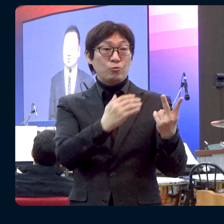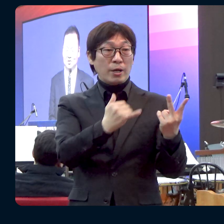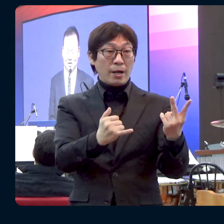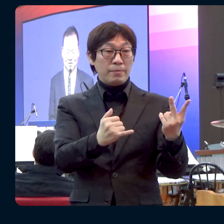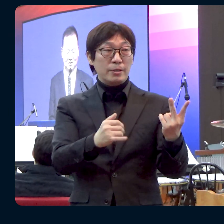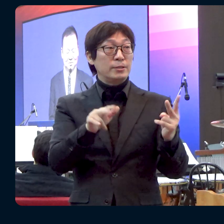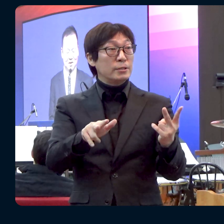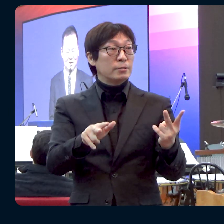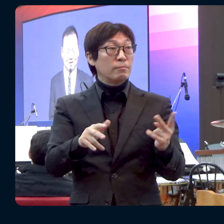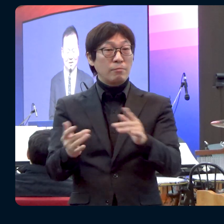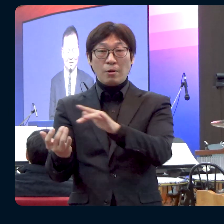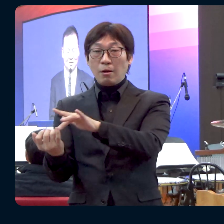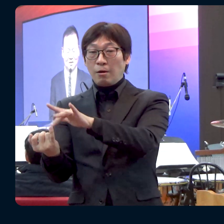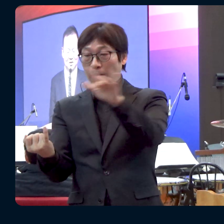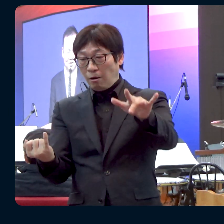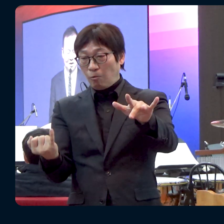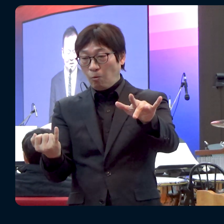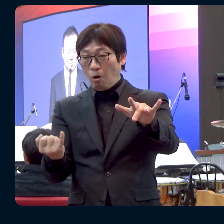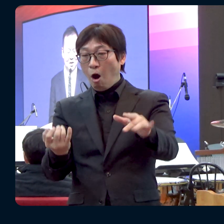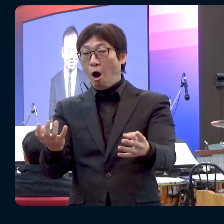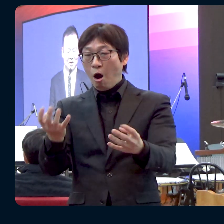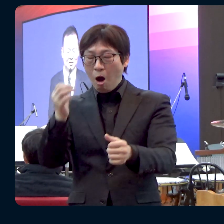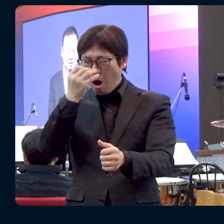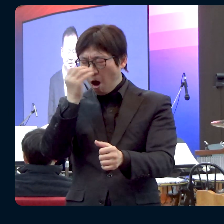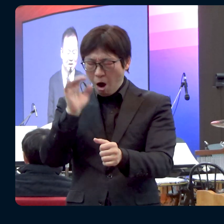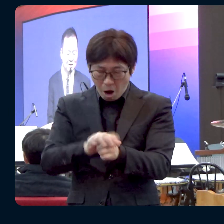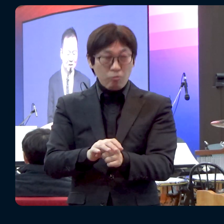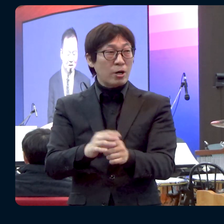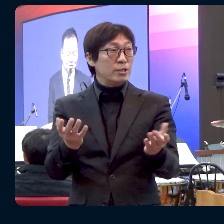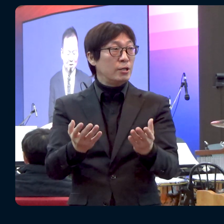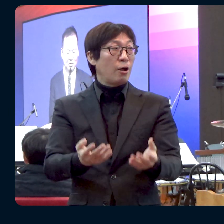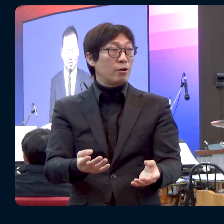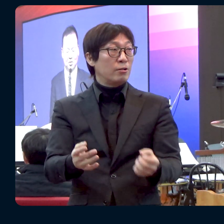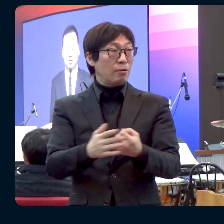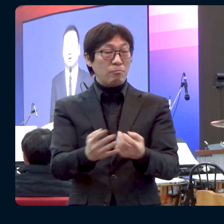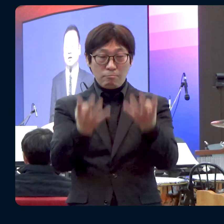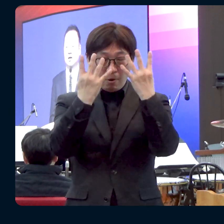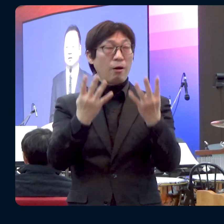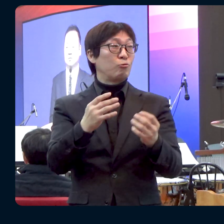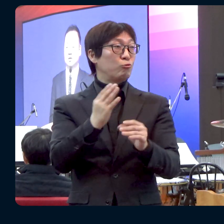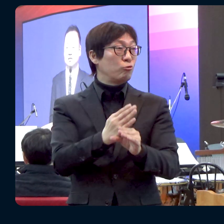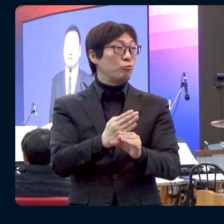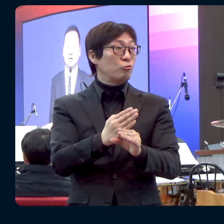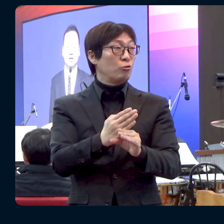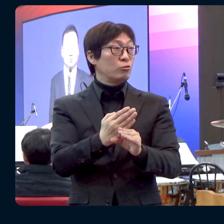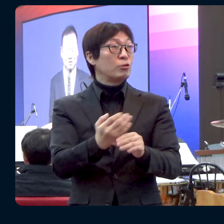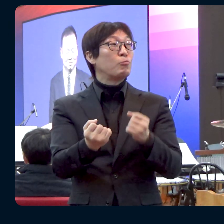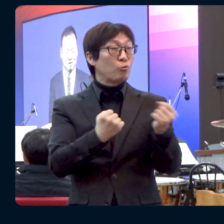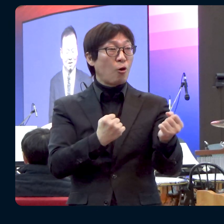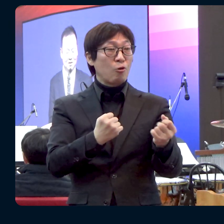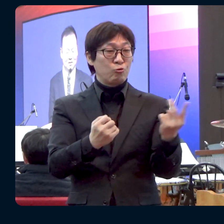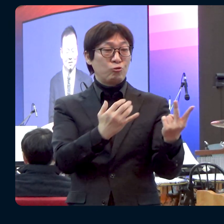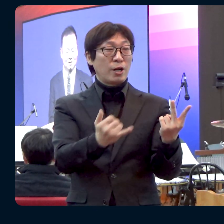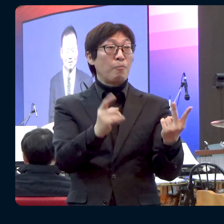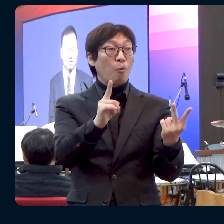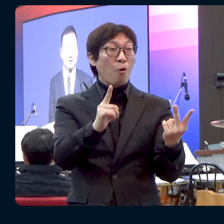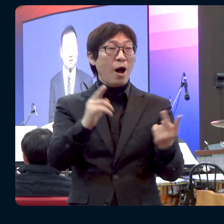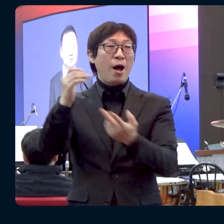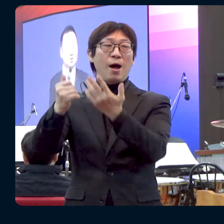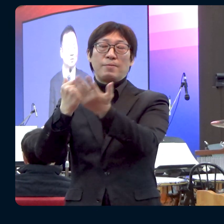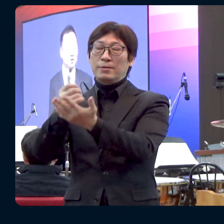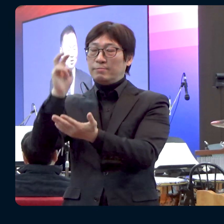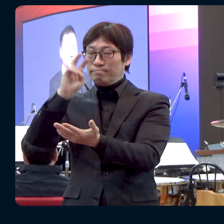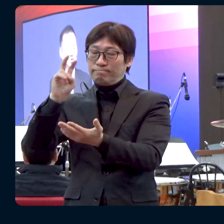바울과 실라는 상처투성이가 됐습니다. 그러나 캄캄한 감옥 안에서 그들은 하나님께 기도하고 있고 하나님을 찬양하고